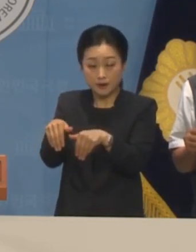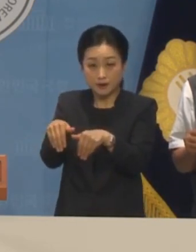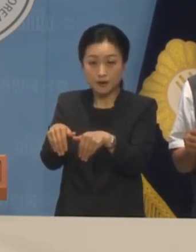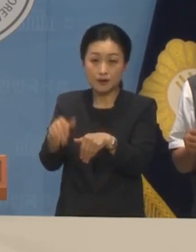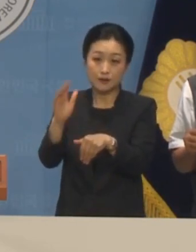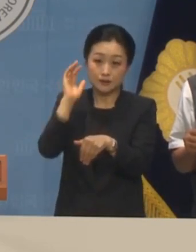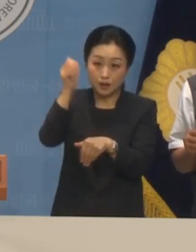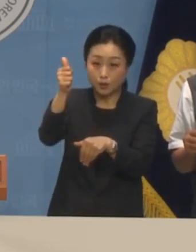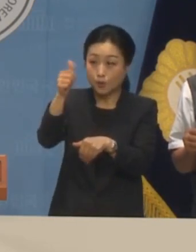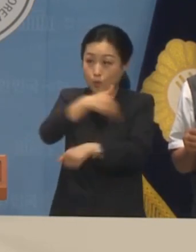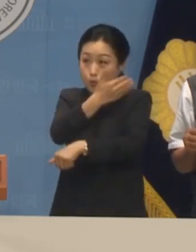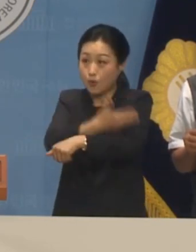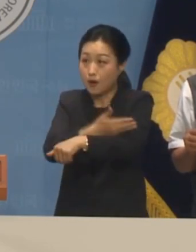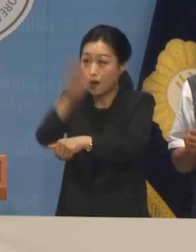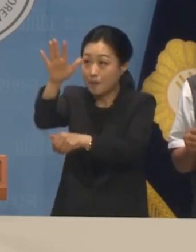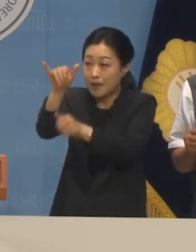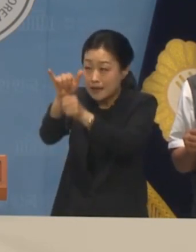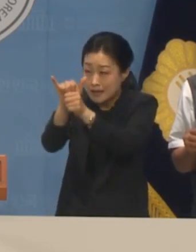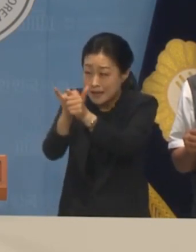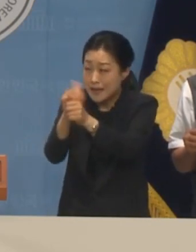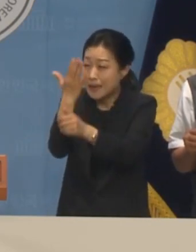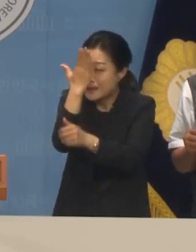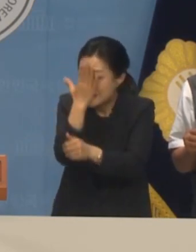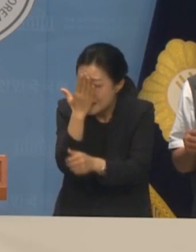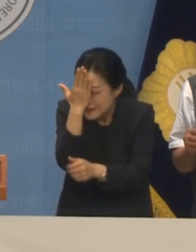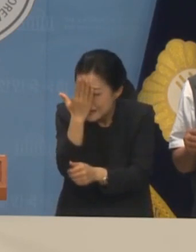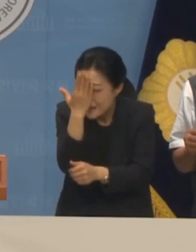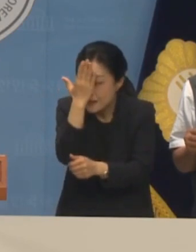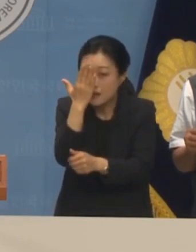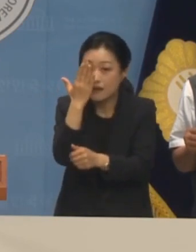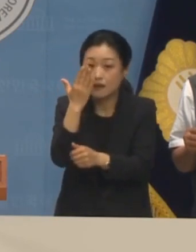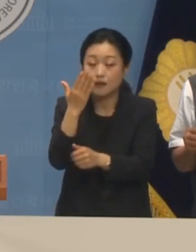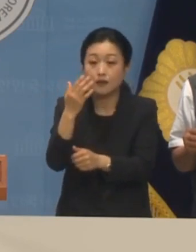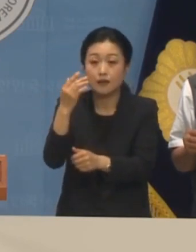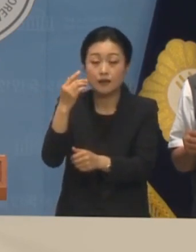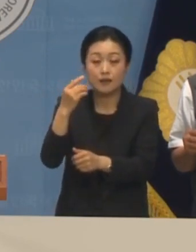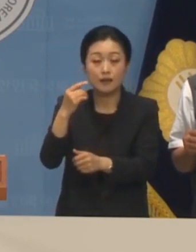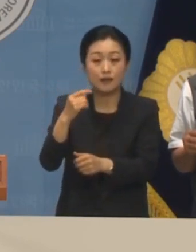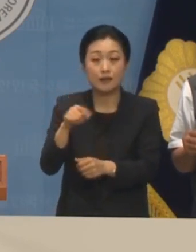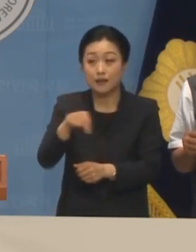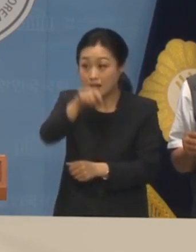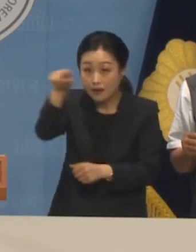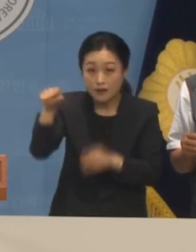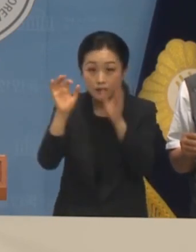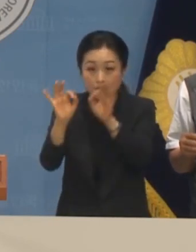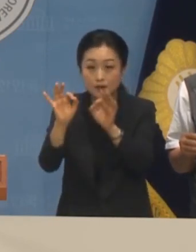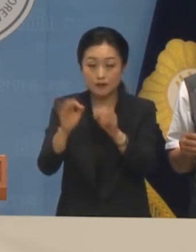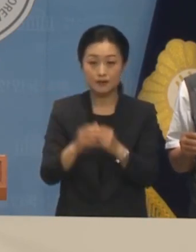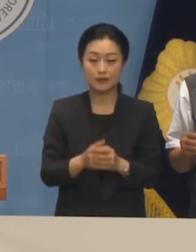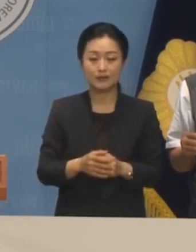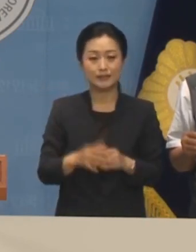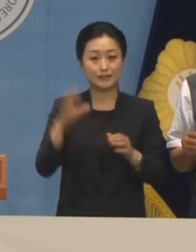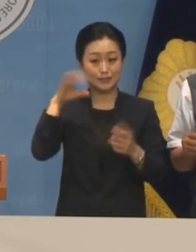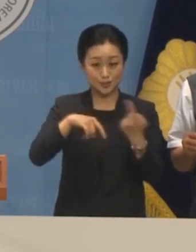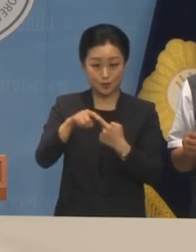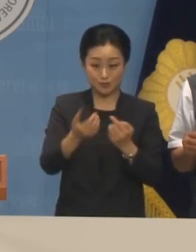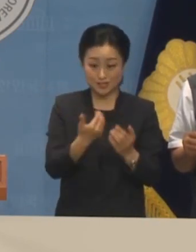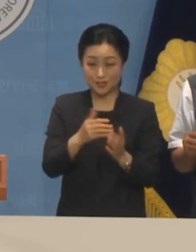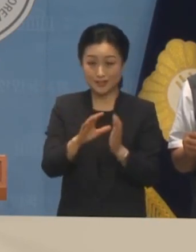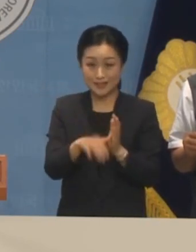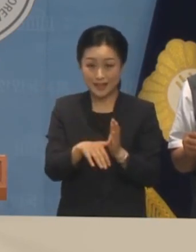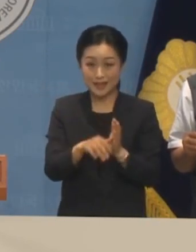부끄러운 줄 모르고 쏟아 말들 철학 없는 말들을 인사 청문회를 앞두고 주어담을 수는